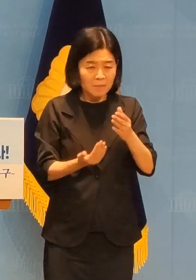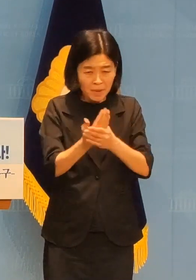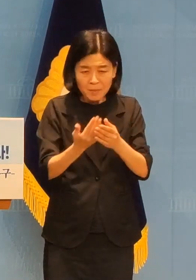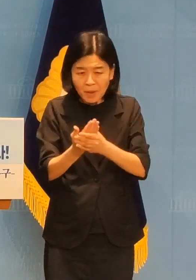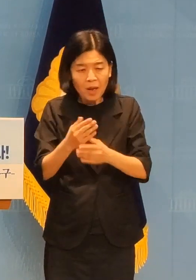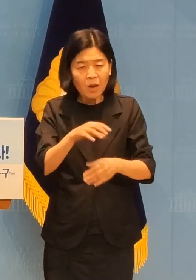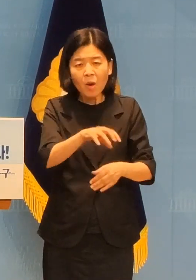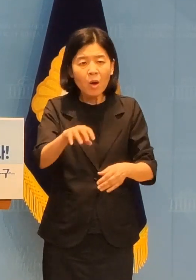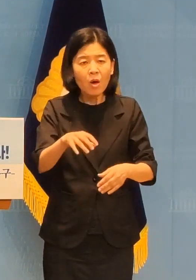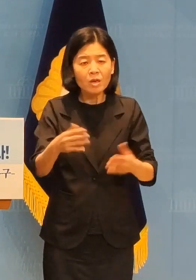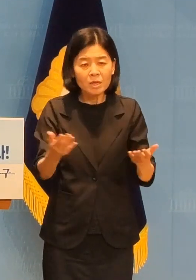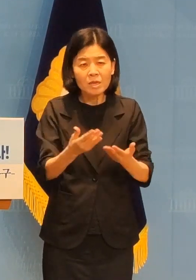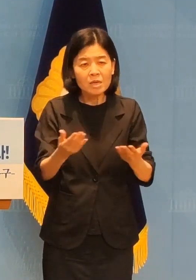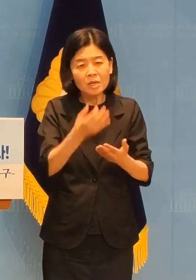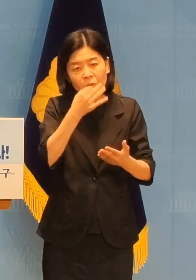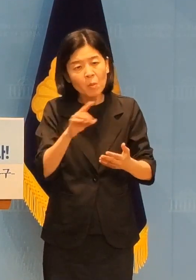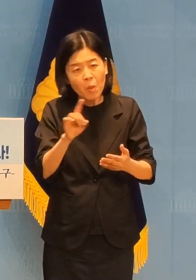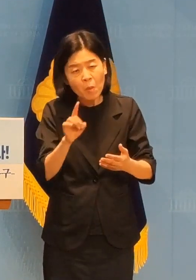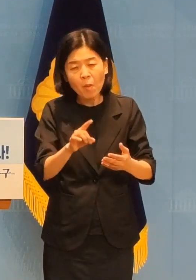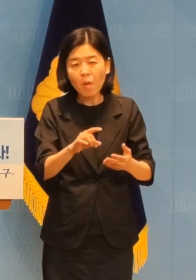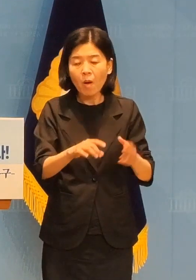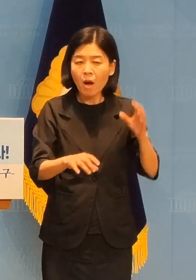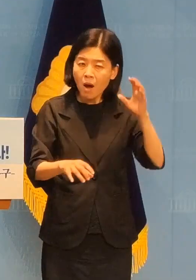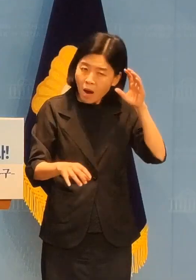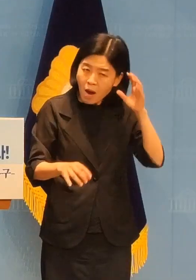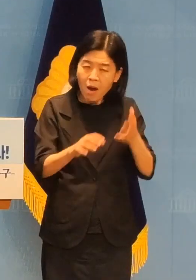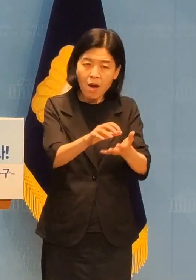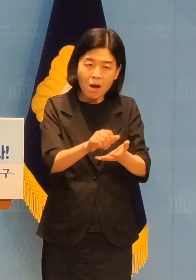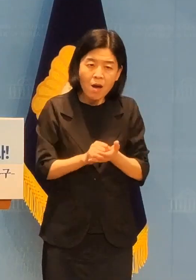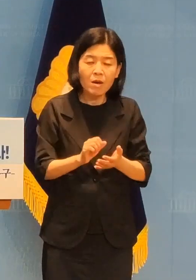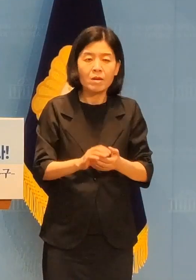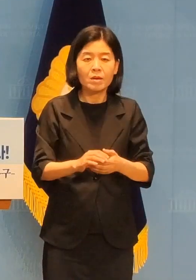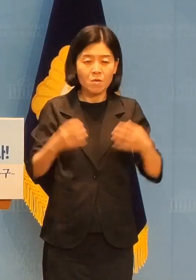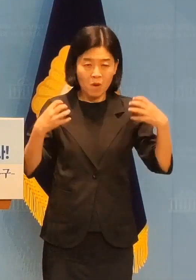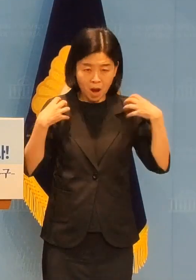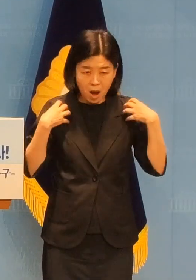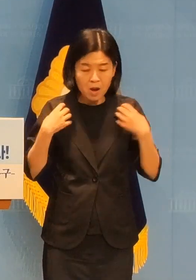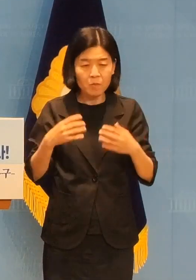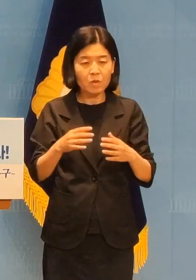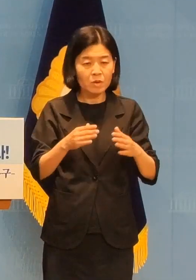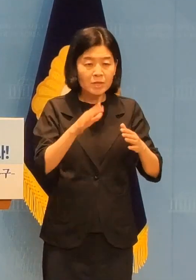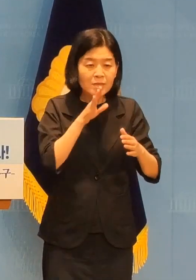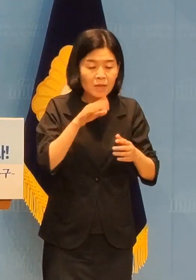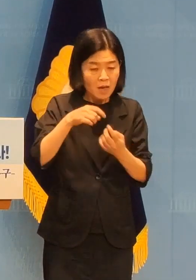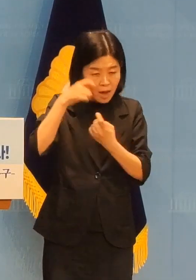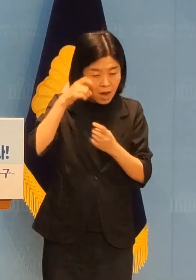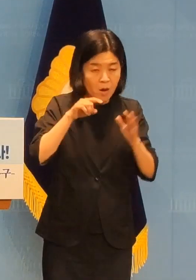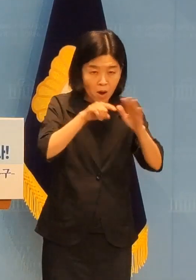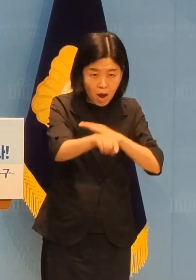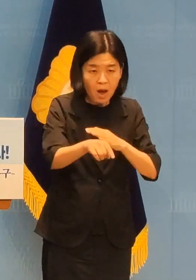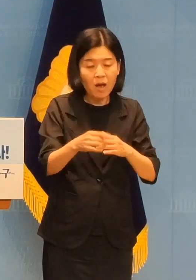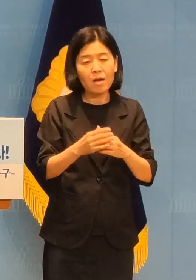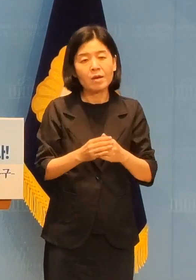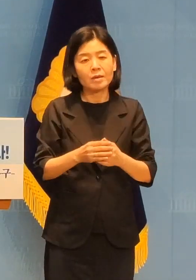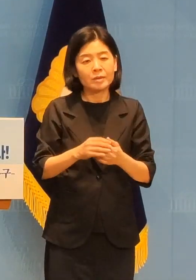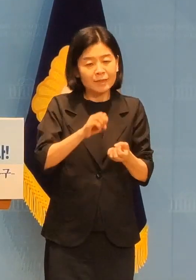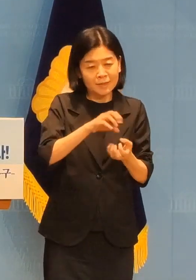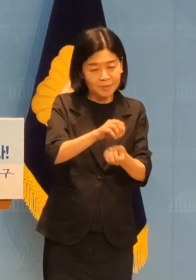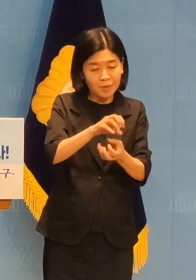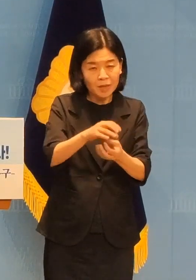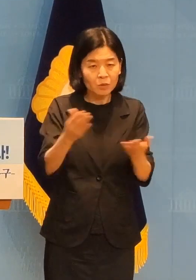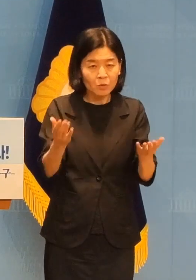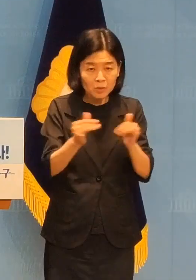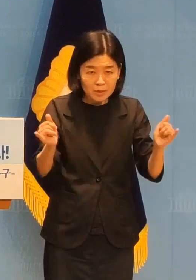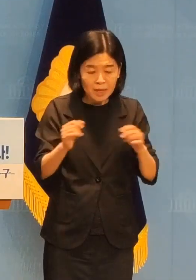목소리를 담아내겠습니다. 광급공사, 현장점검, 사각지대, 이동노동자 간담회,